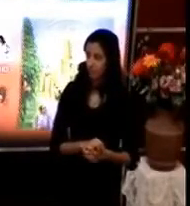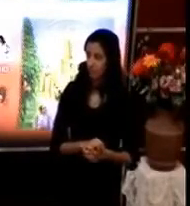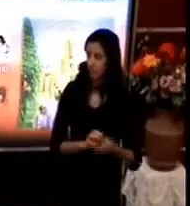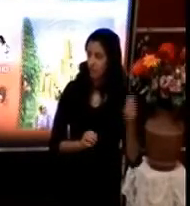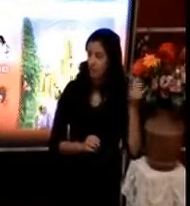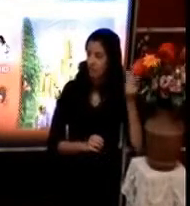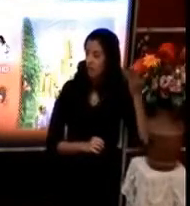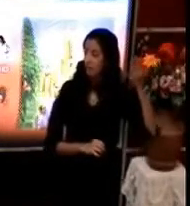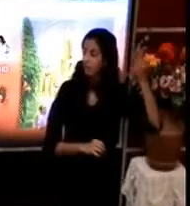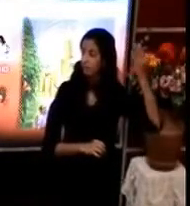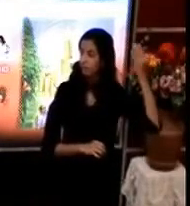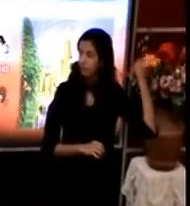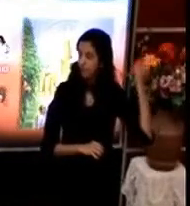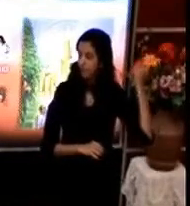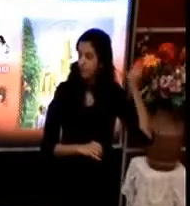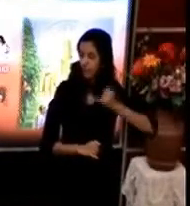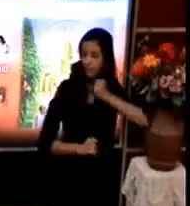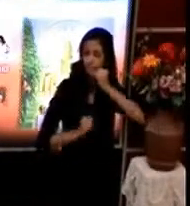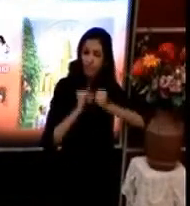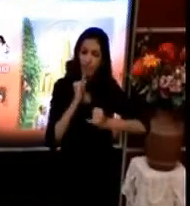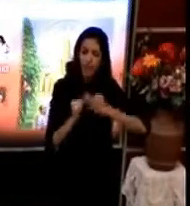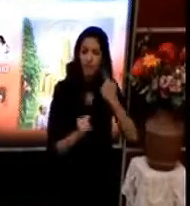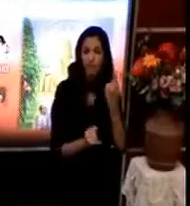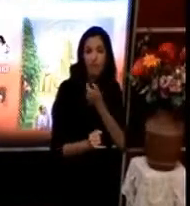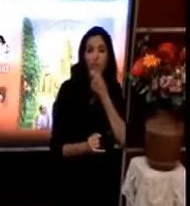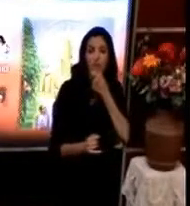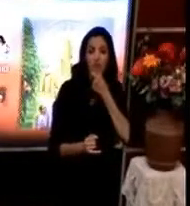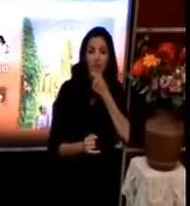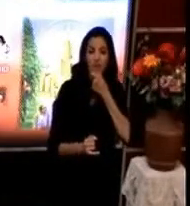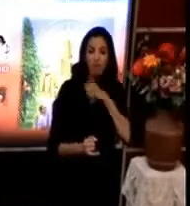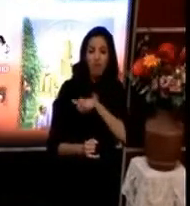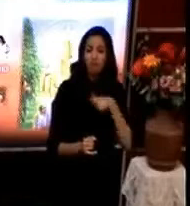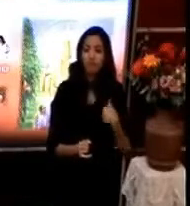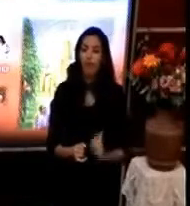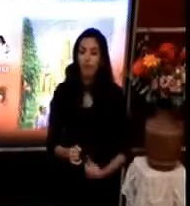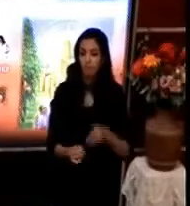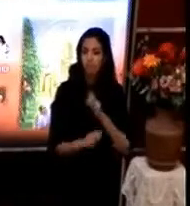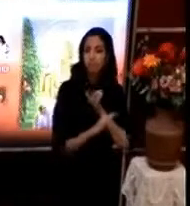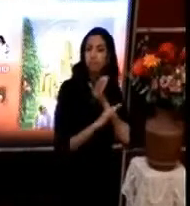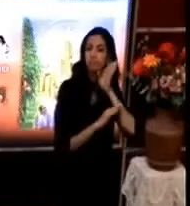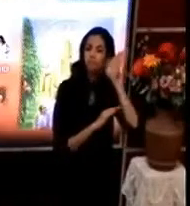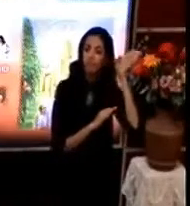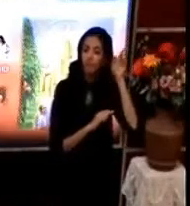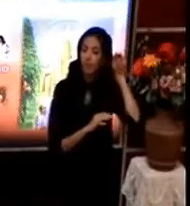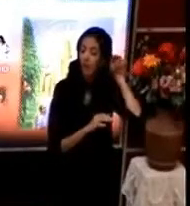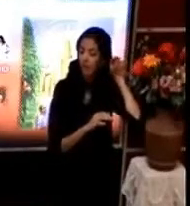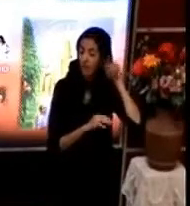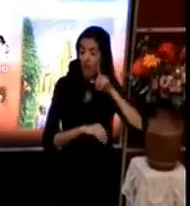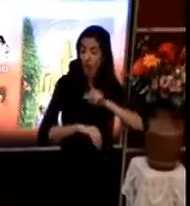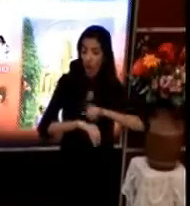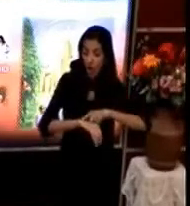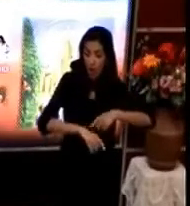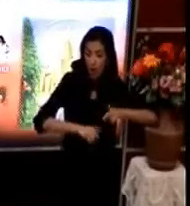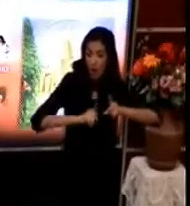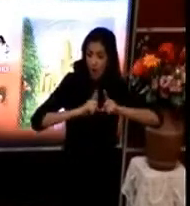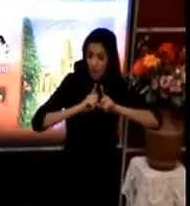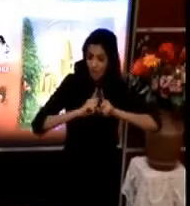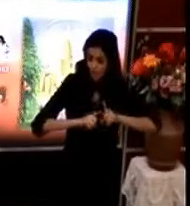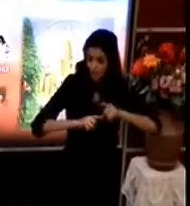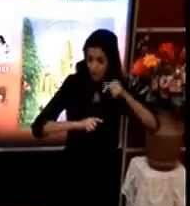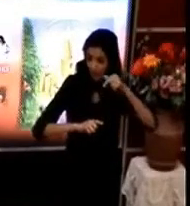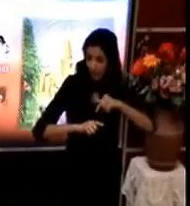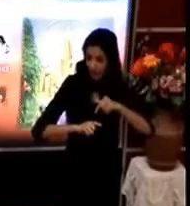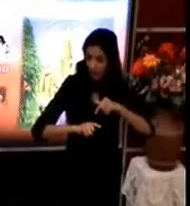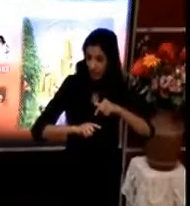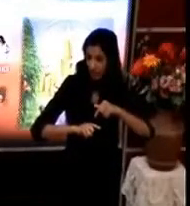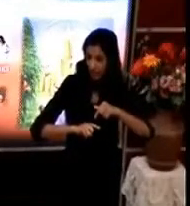pasado, si pudiésemos ir hoy al Japón, allí encontraríamos en la hora que corresponde al sábado allí en el Japón,